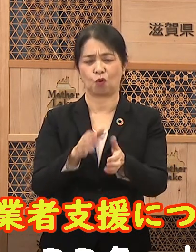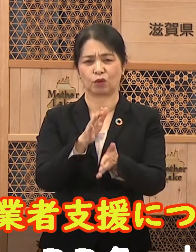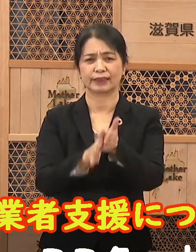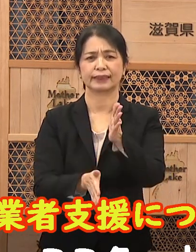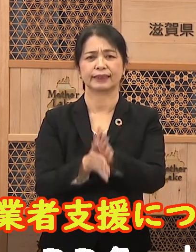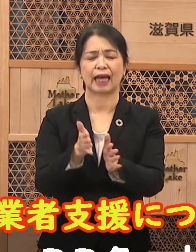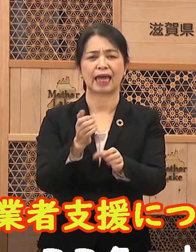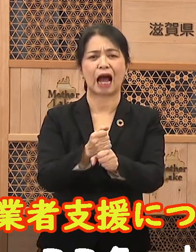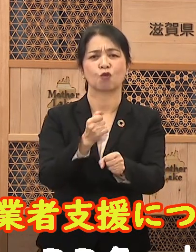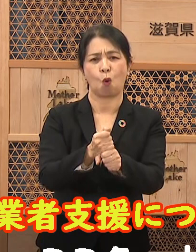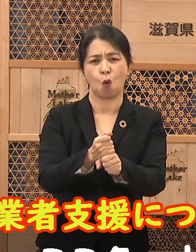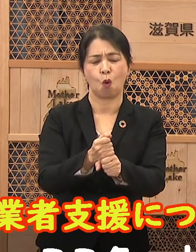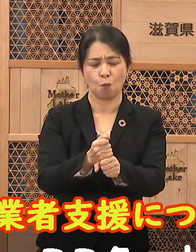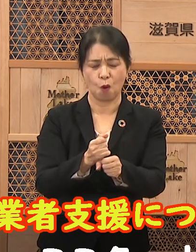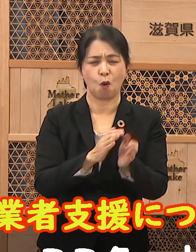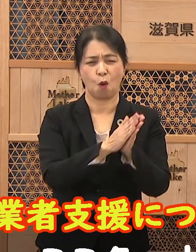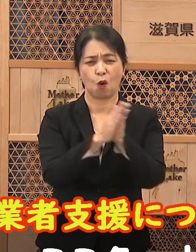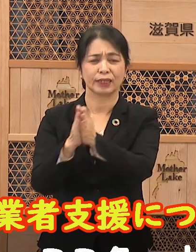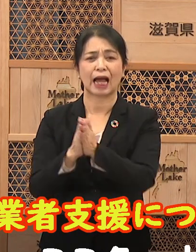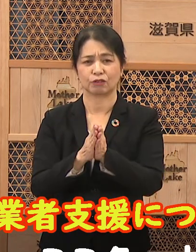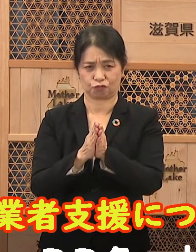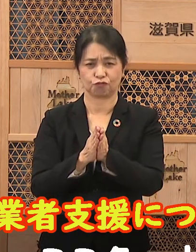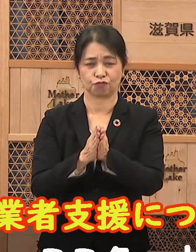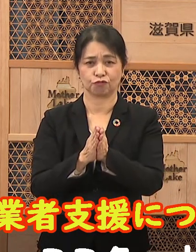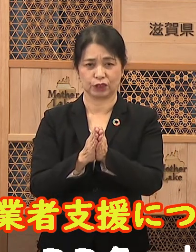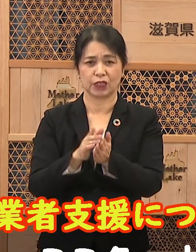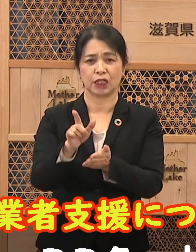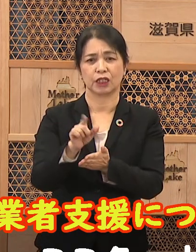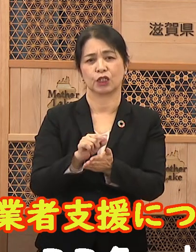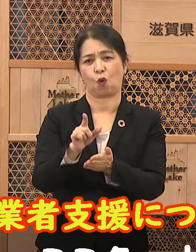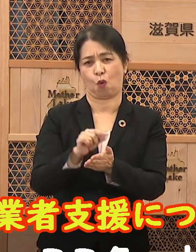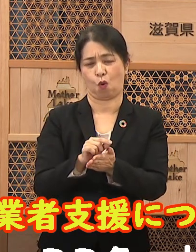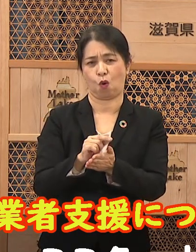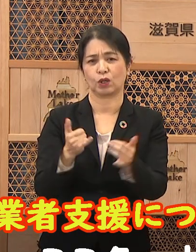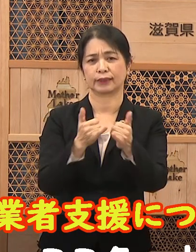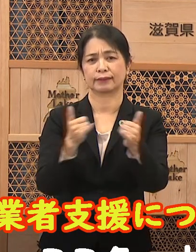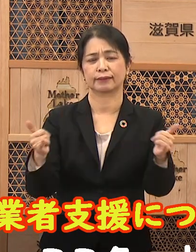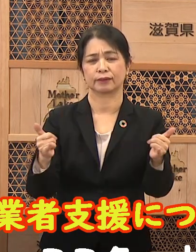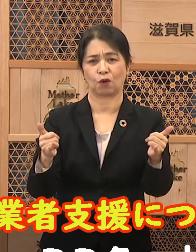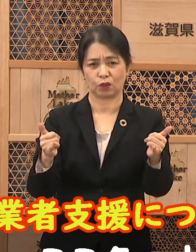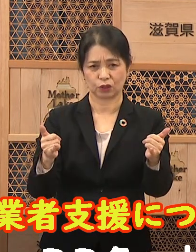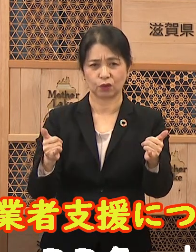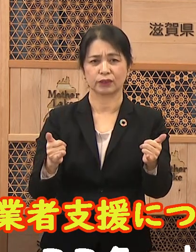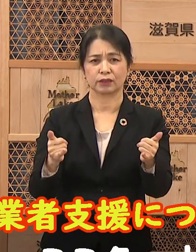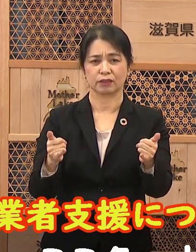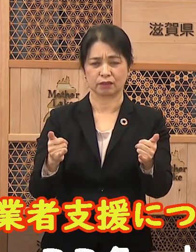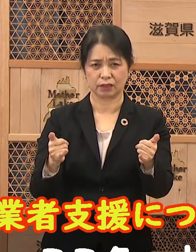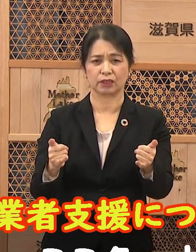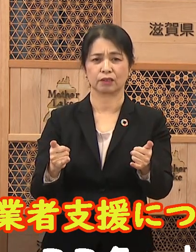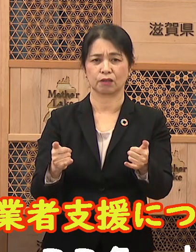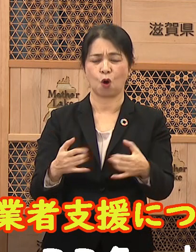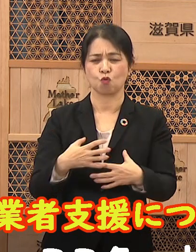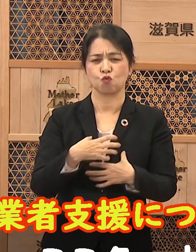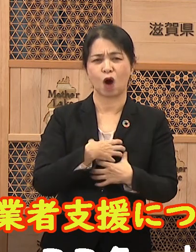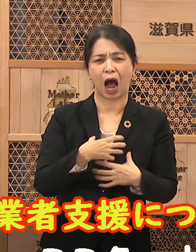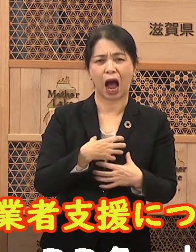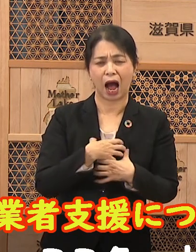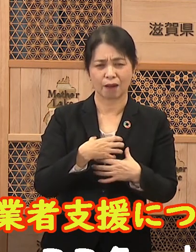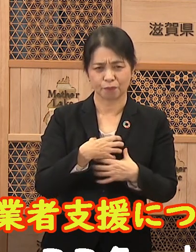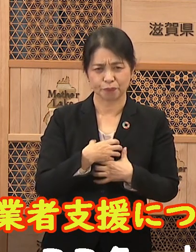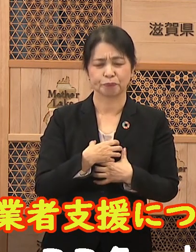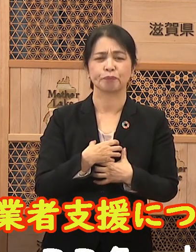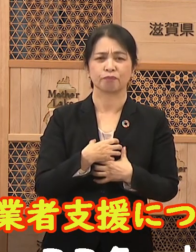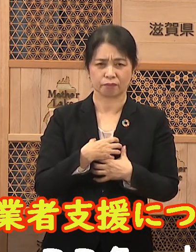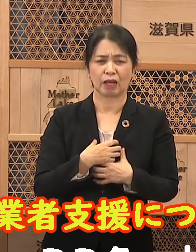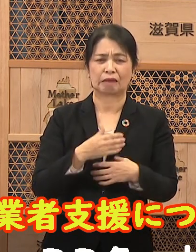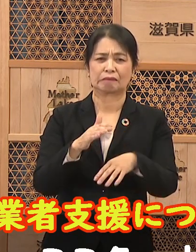するなど、ご利用いただく、またご期待いただく県民の皆様方に、多大なご不安とご心配、お